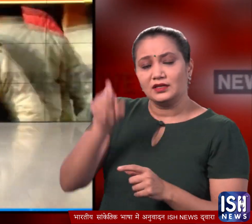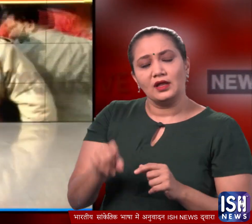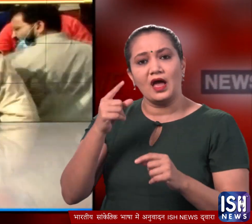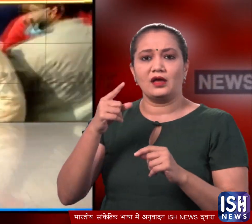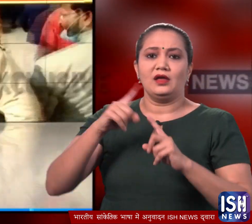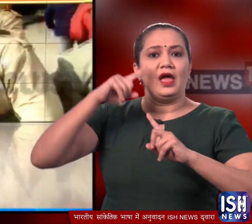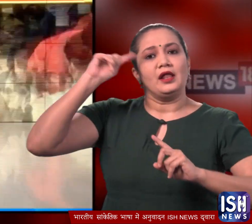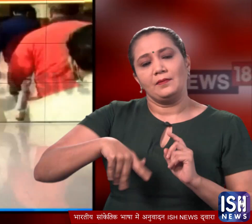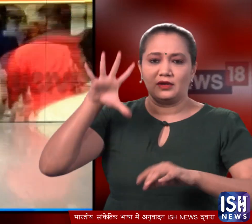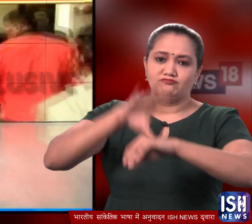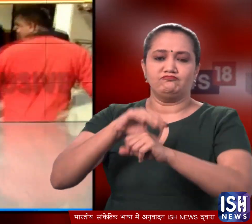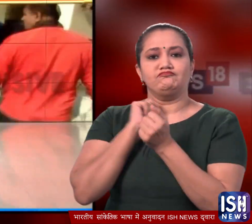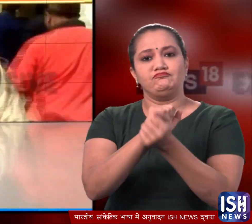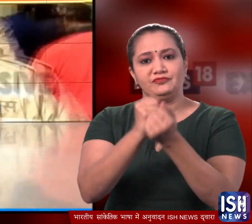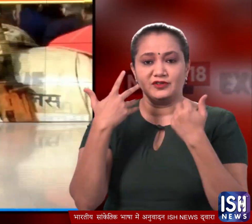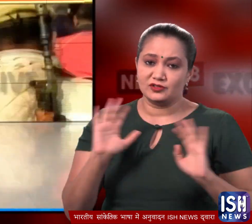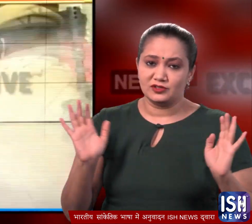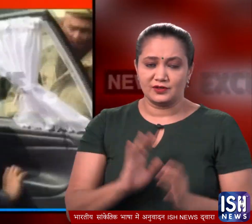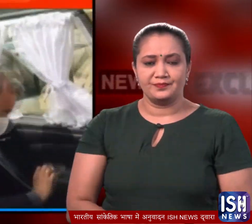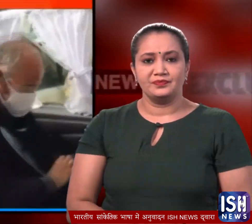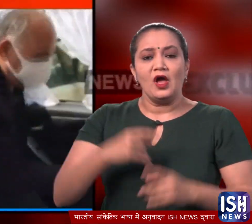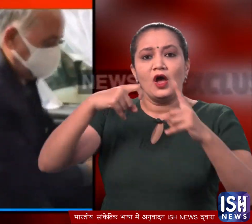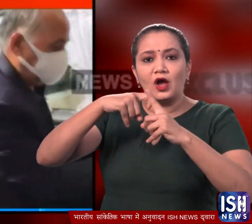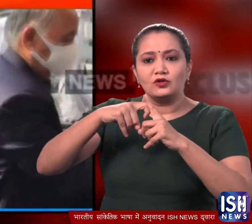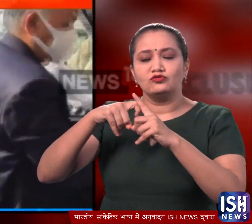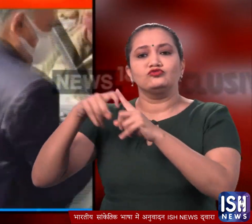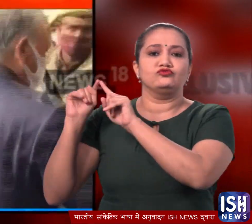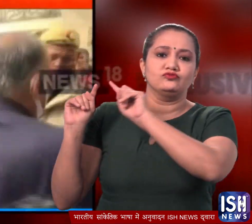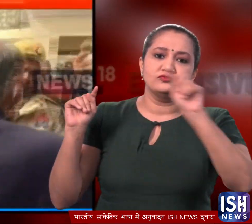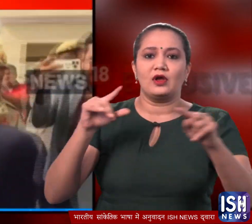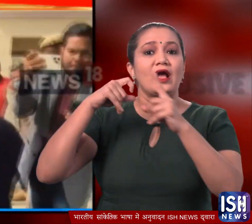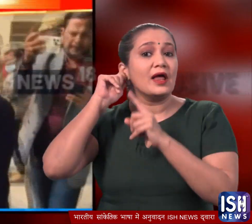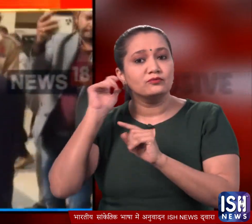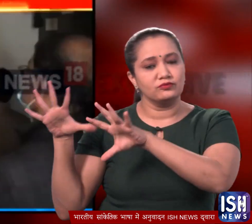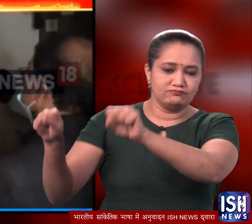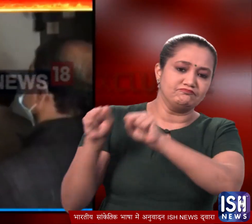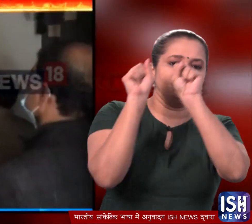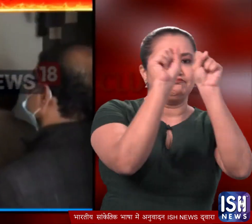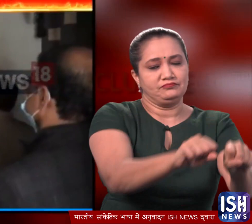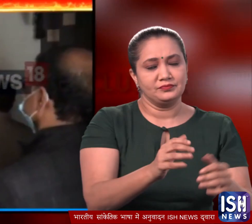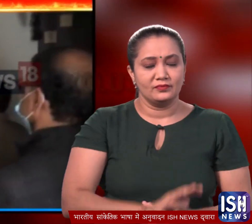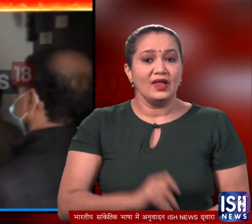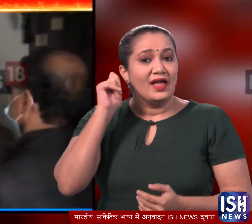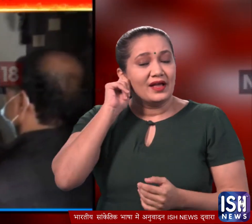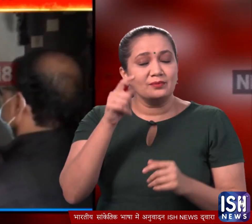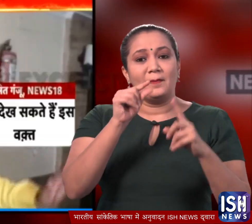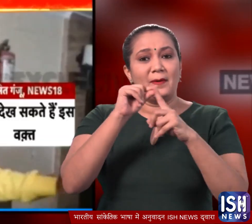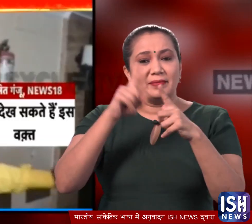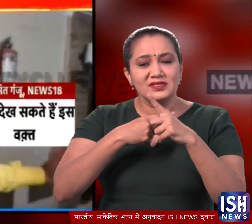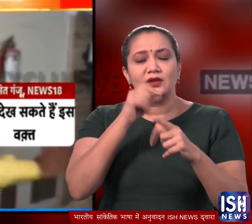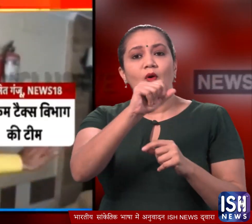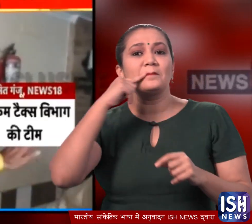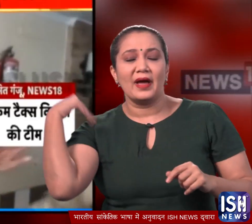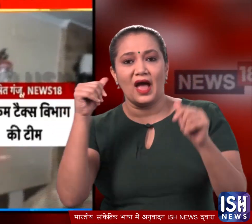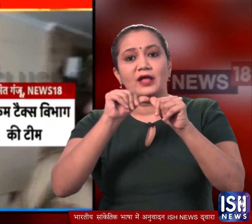की टीमें उन्हें कन्नौज से कानपुर लेकर गईं और कानपुर में पंपी जैन को उनके भाई अतुल जैन के घर ले जाया गया। आप देख